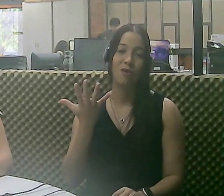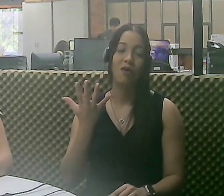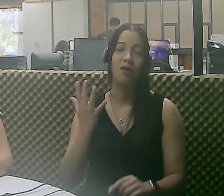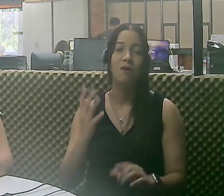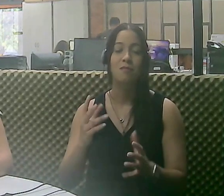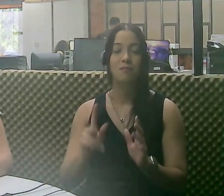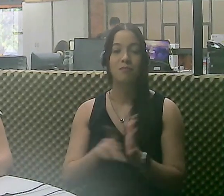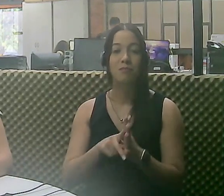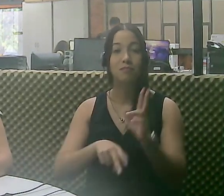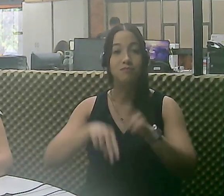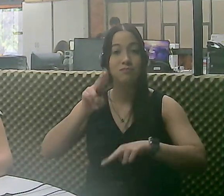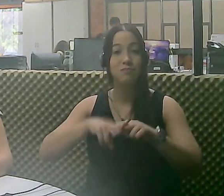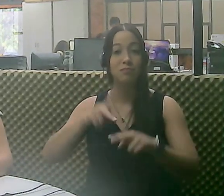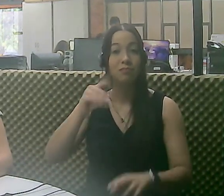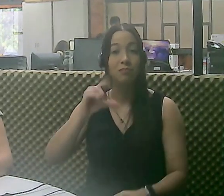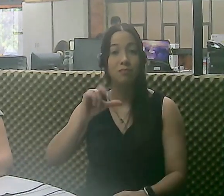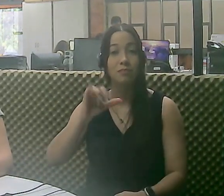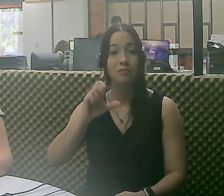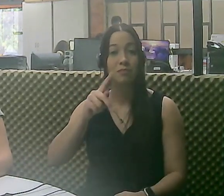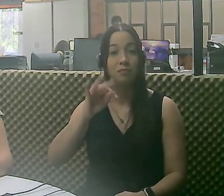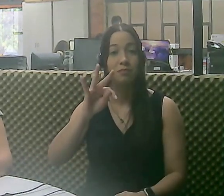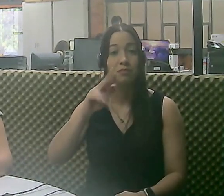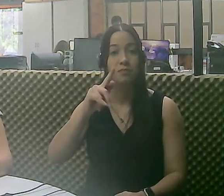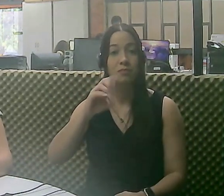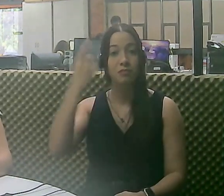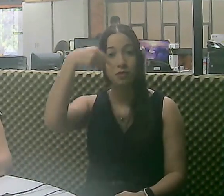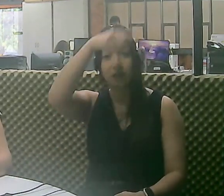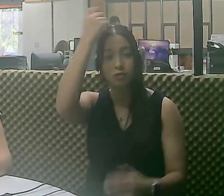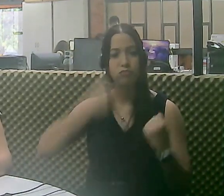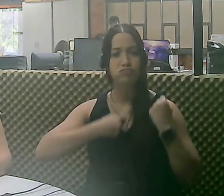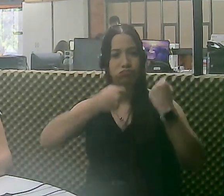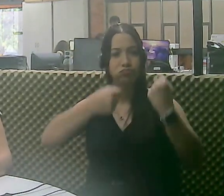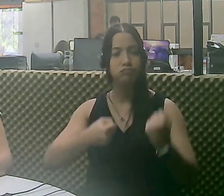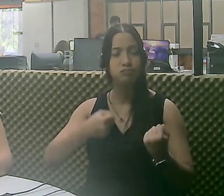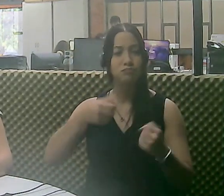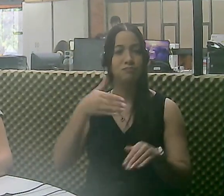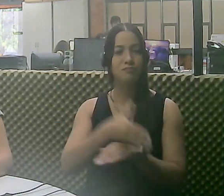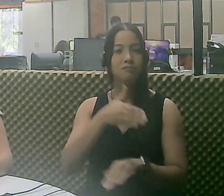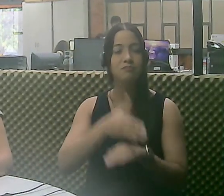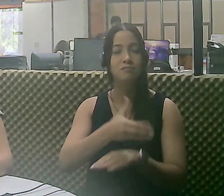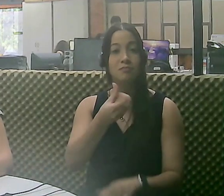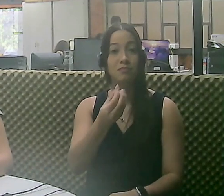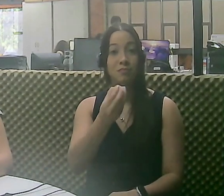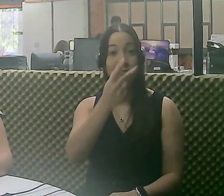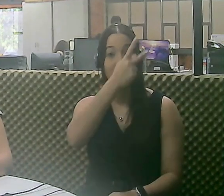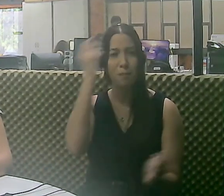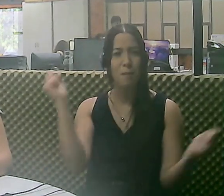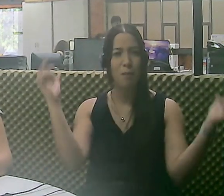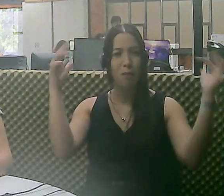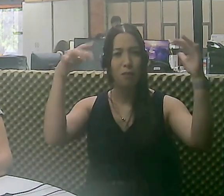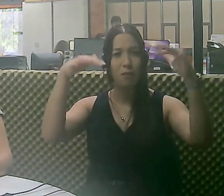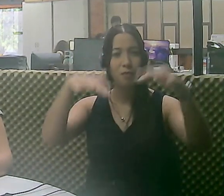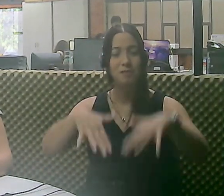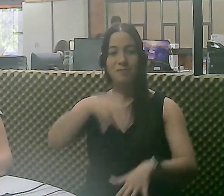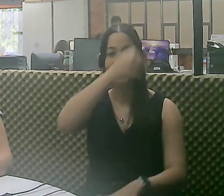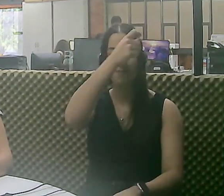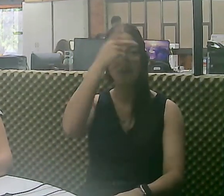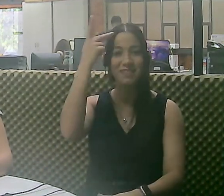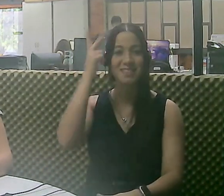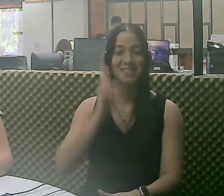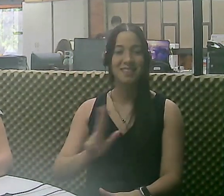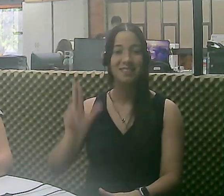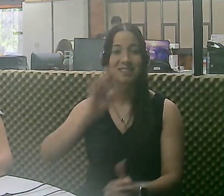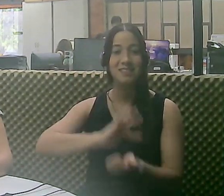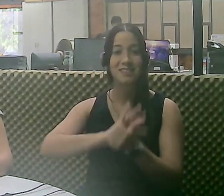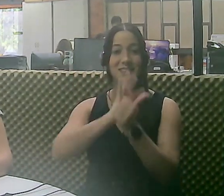Mix Dance no Poliesportivo São Jorge, com a participação de cerca de 60 pessoas. A Prefeitura de Uberlândia, por